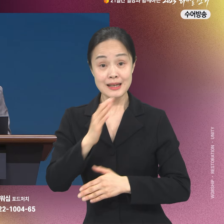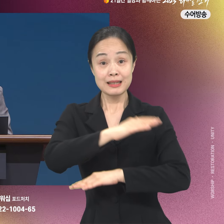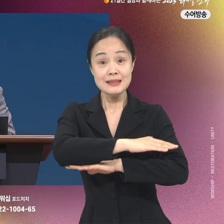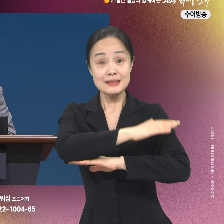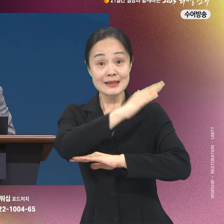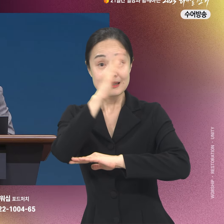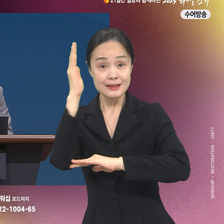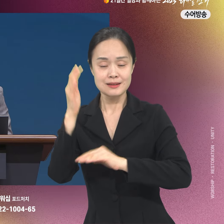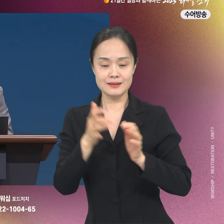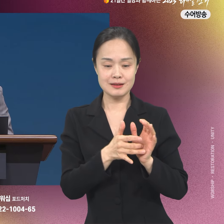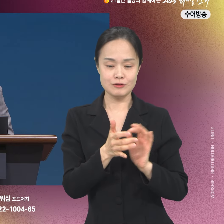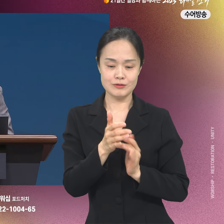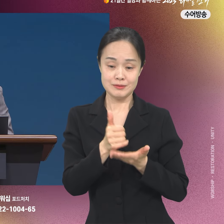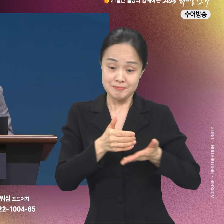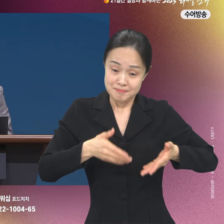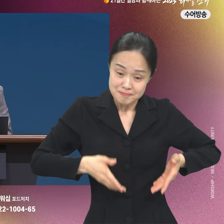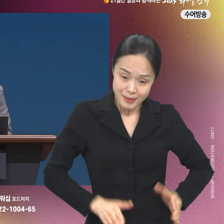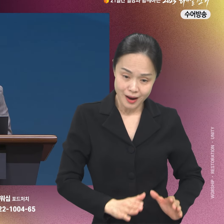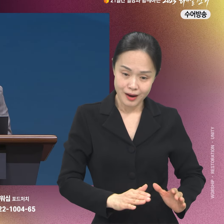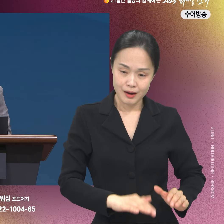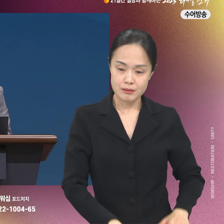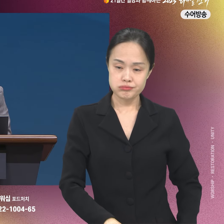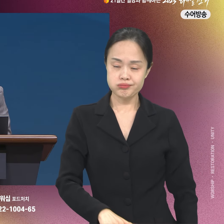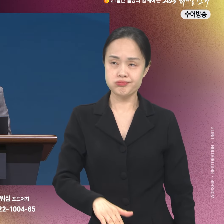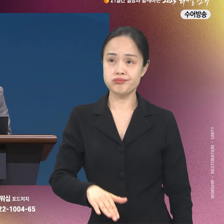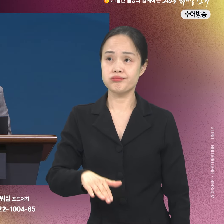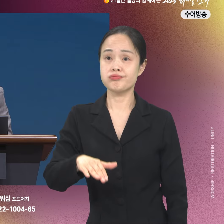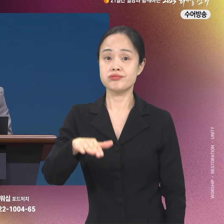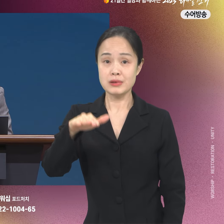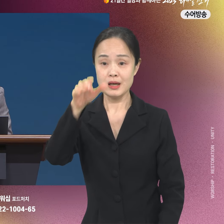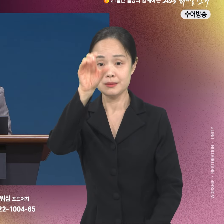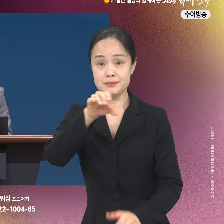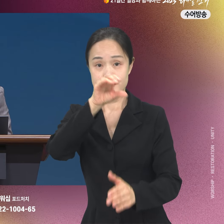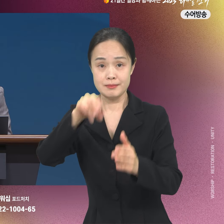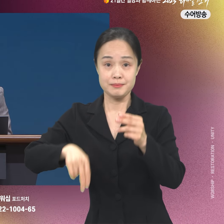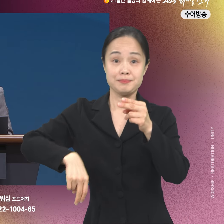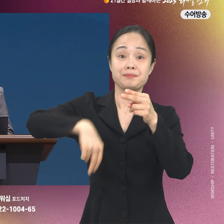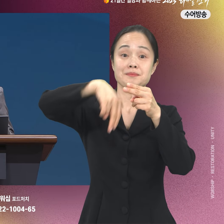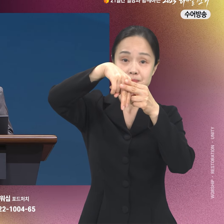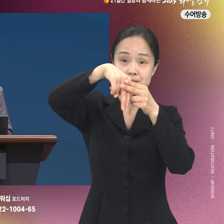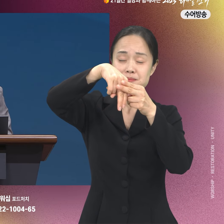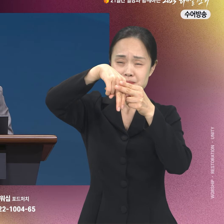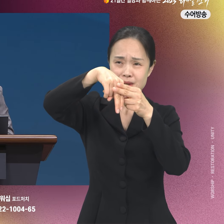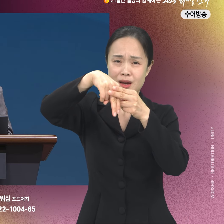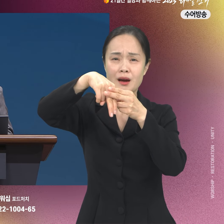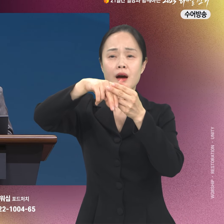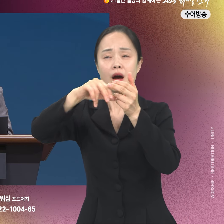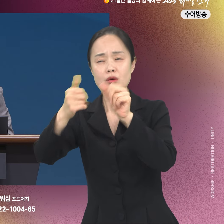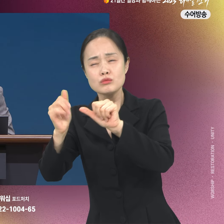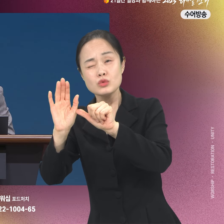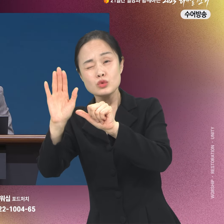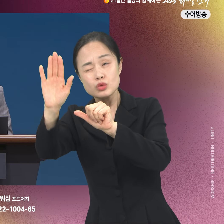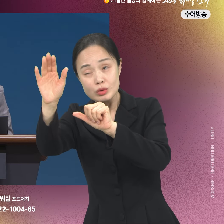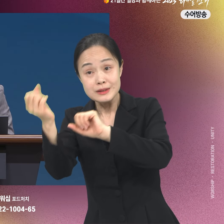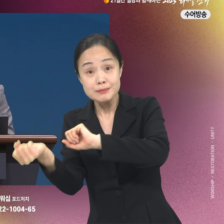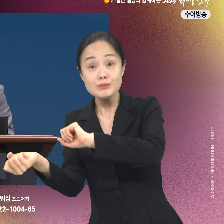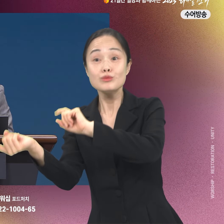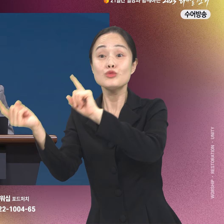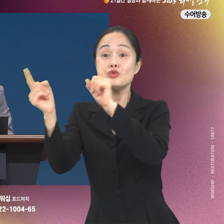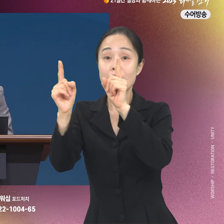묘사된 대로만 쫓아가기만 해도 최소한 10시간짜리, 아무리 축약하려고